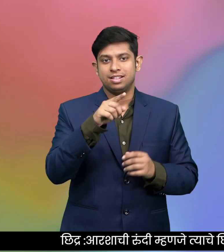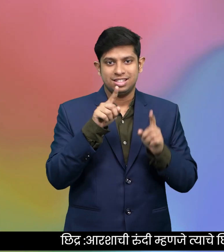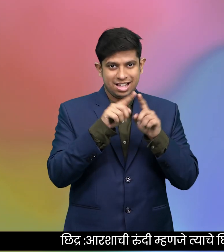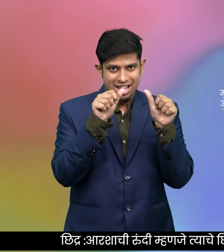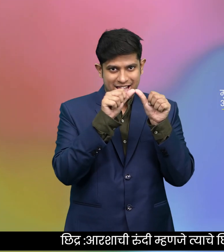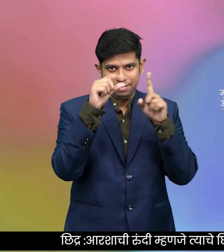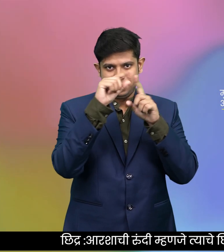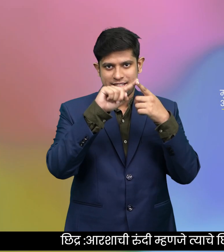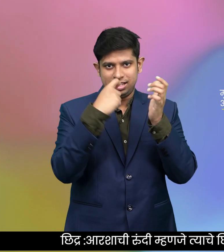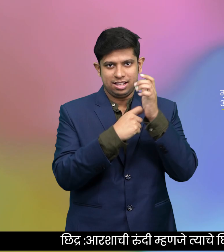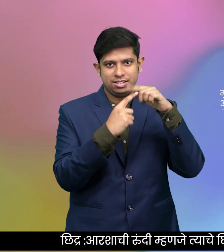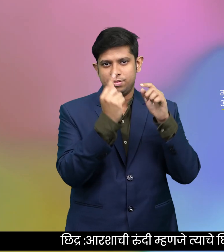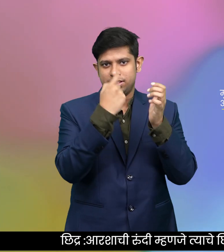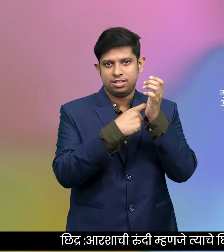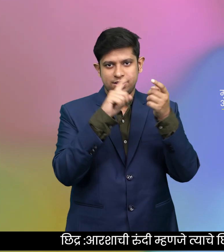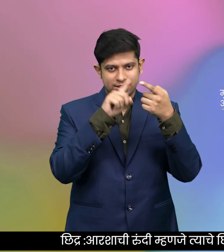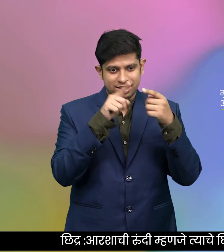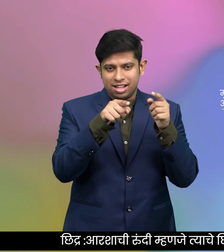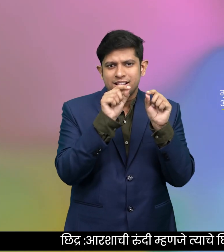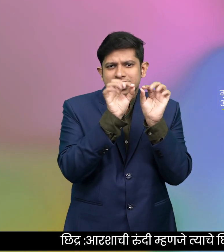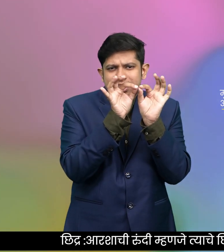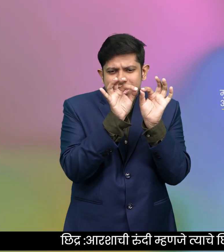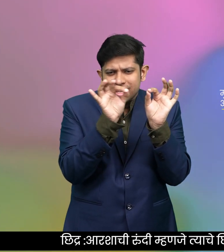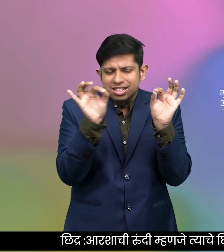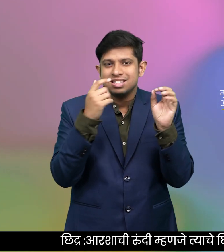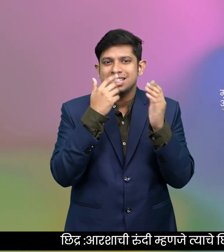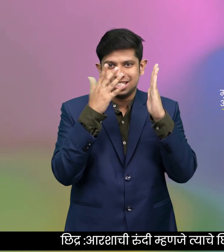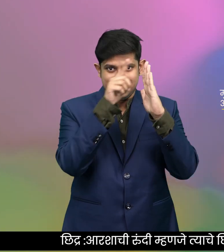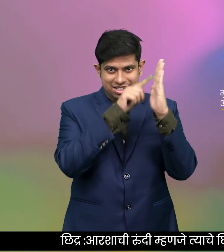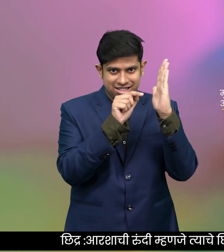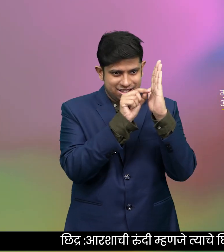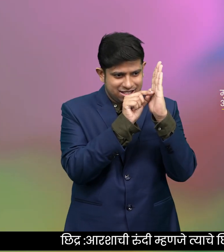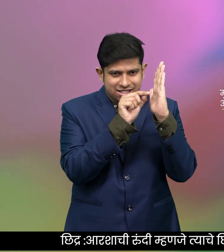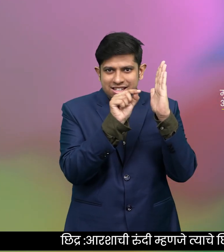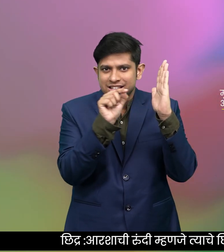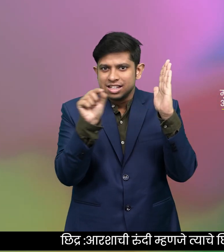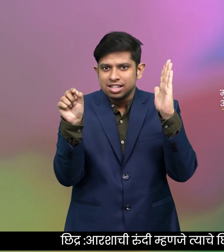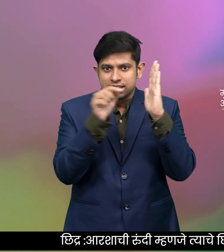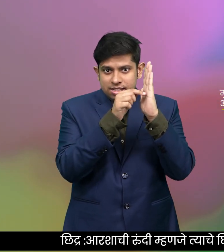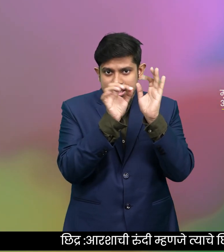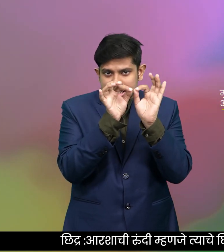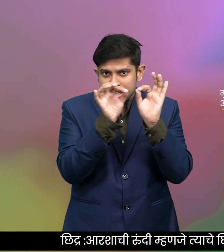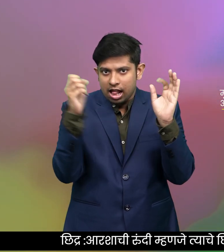छिद्र. आरशाची रुंदी म्हणजे त्याचे छिद्र. हा तो भाग आहे जो प्रकाशाचे परावर्तन करतो.